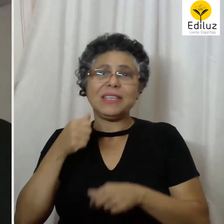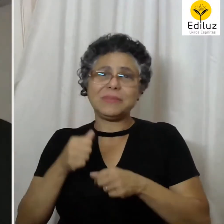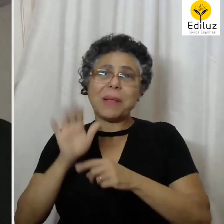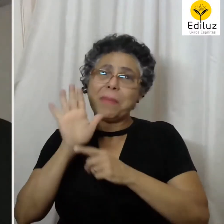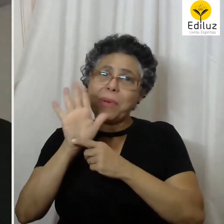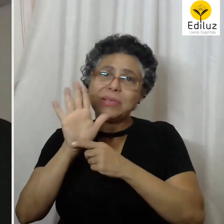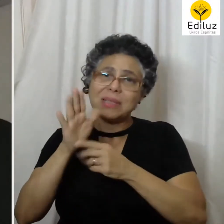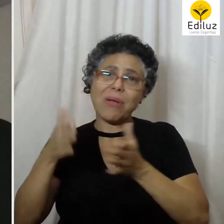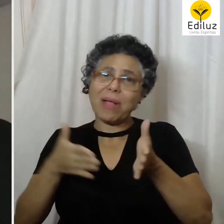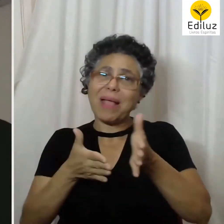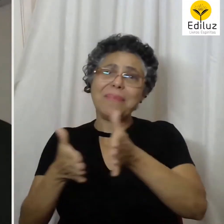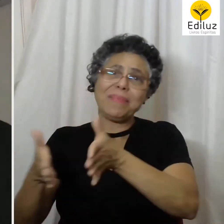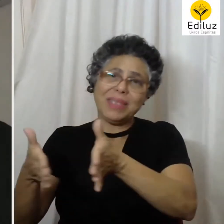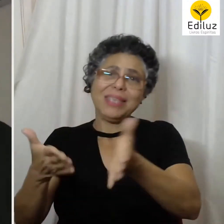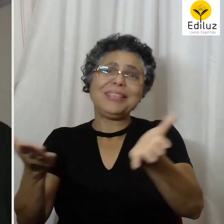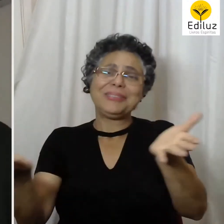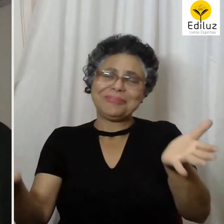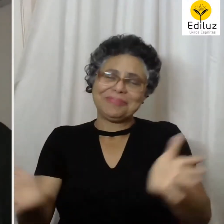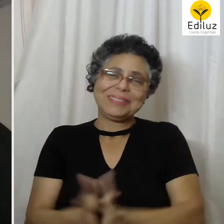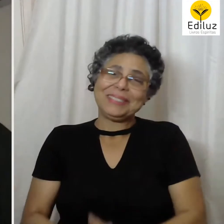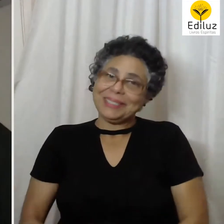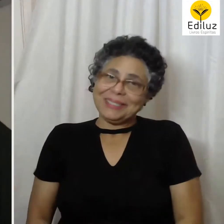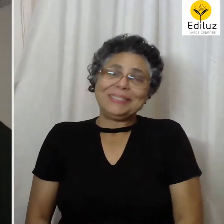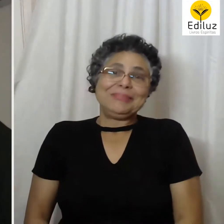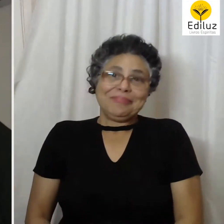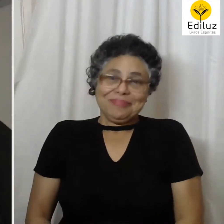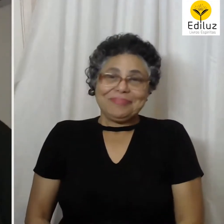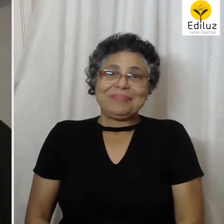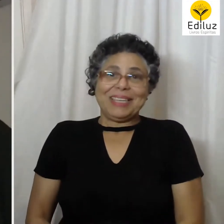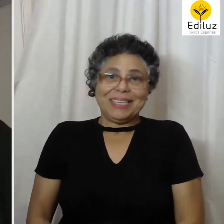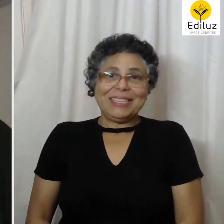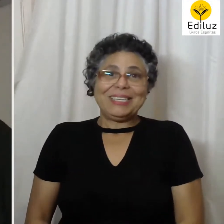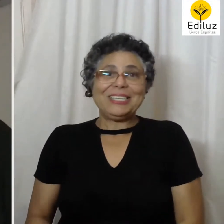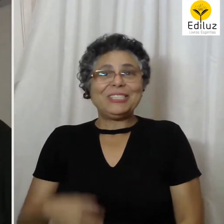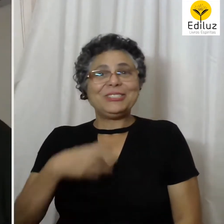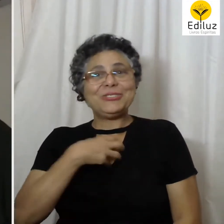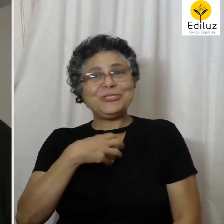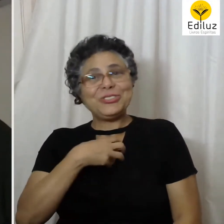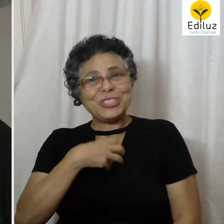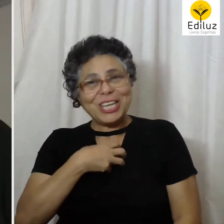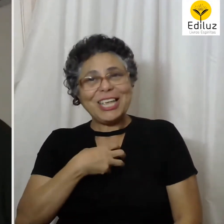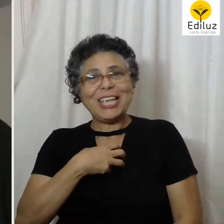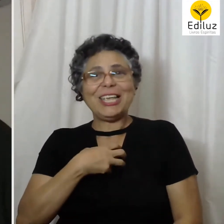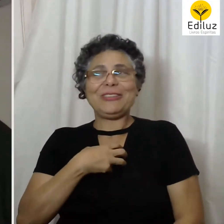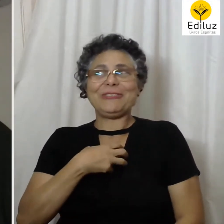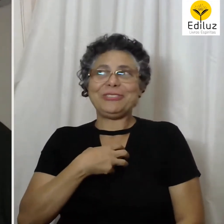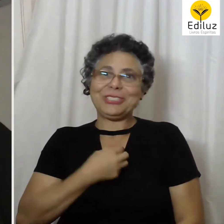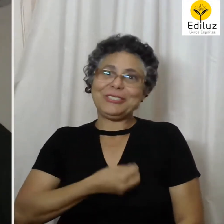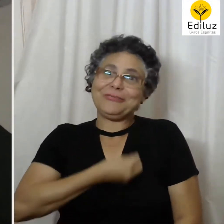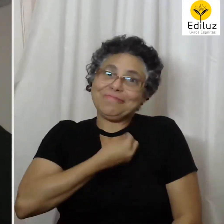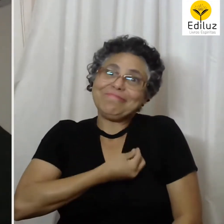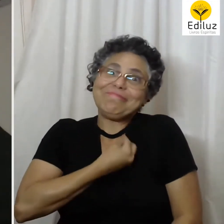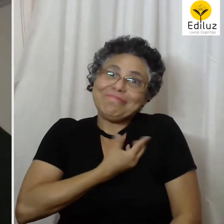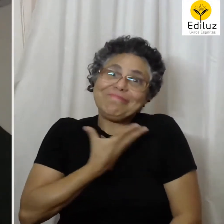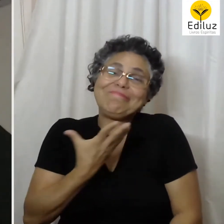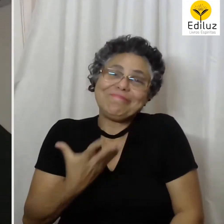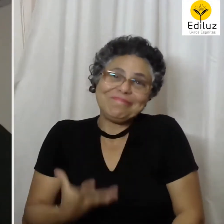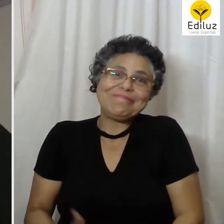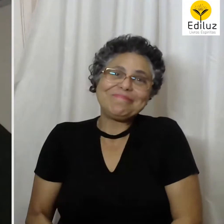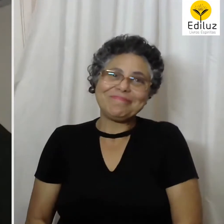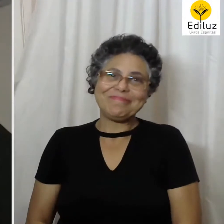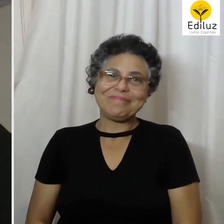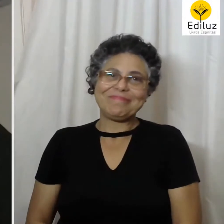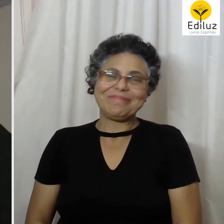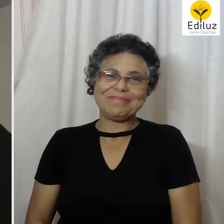mostrar o caminho, não de forma imperativa, né? Mas de forma através da própria convivência. Eu não sei se tem